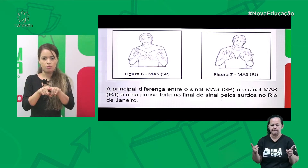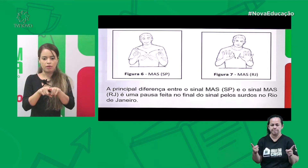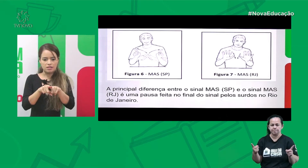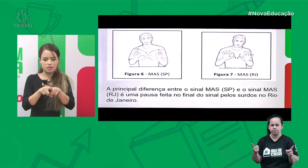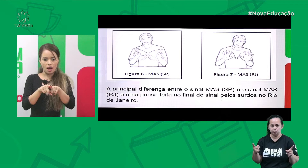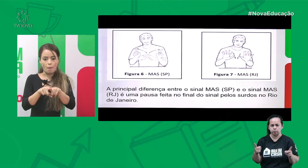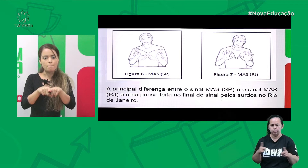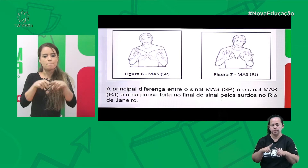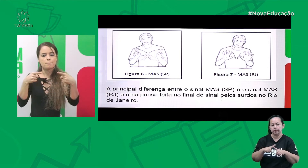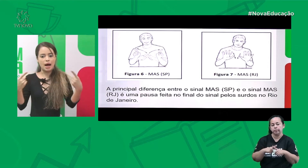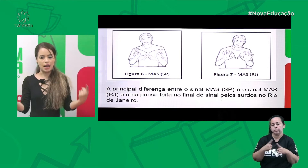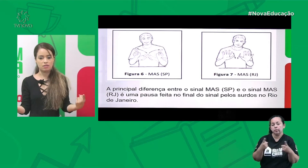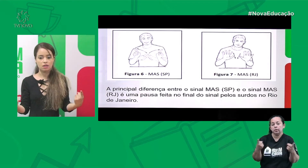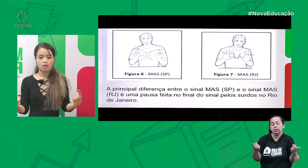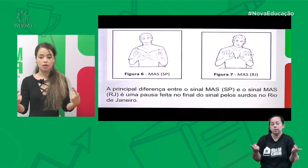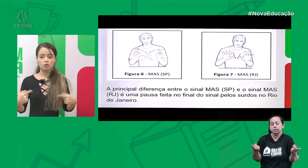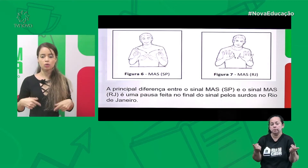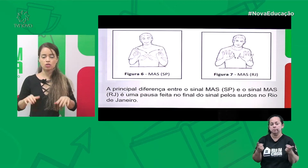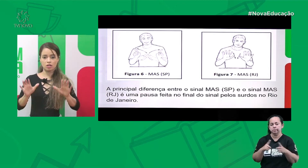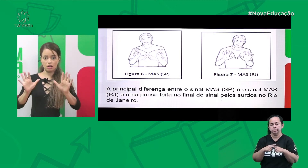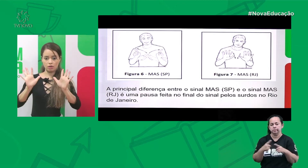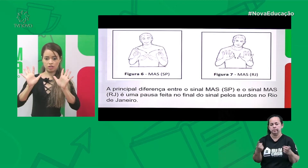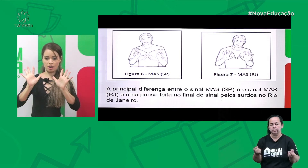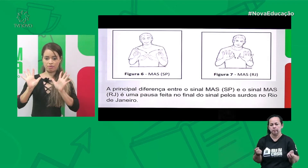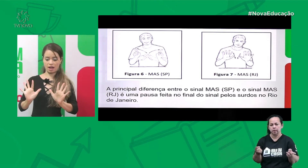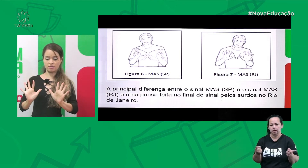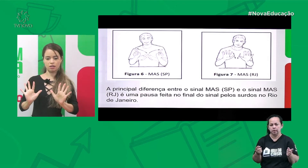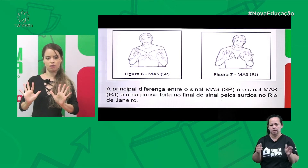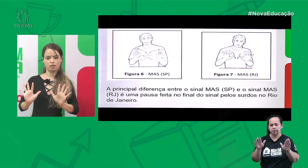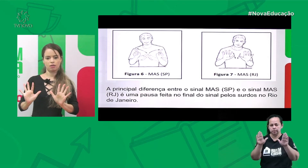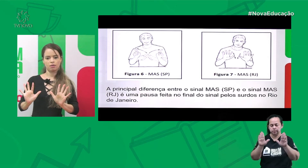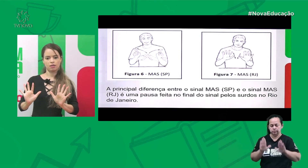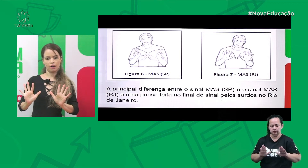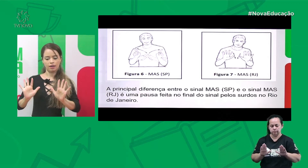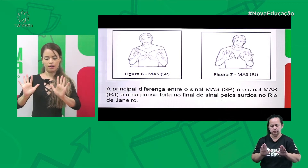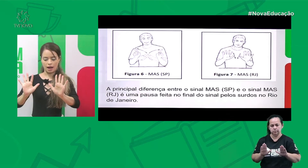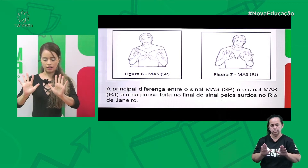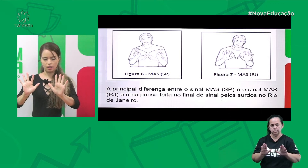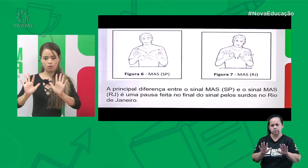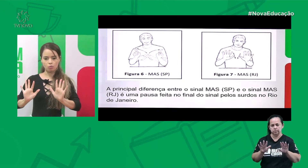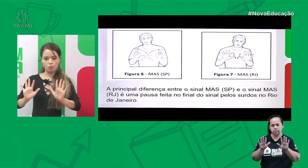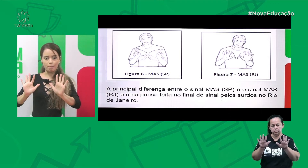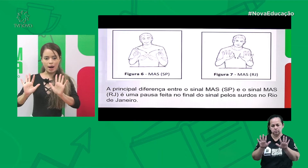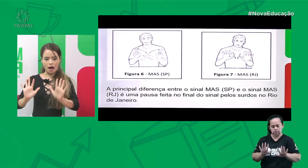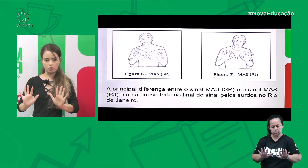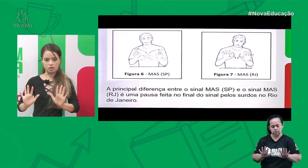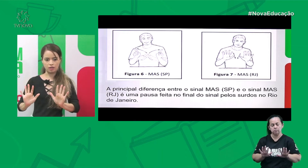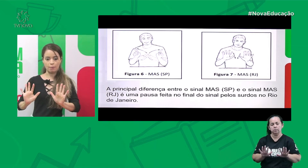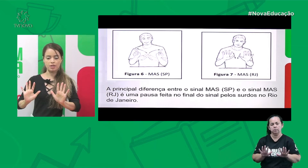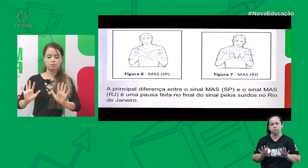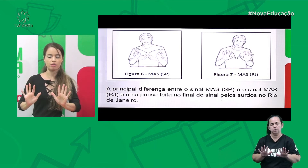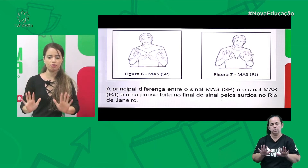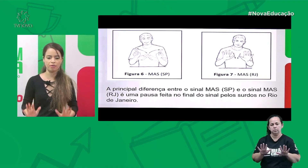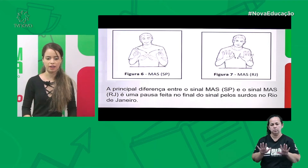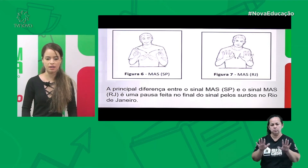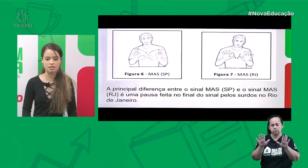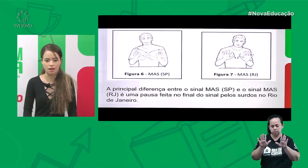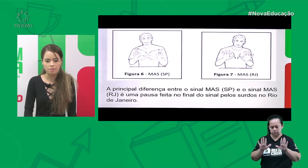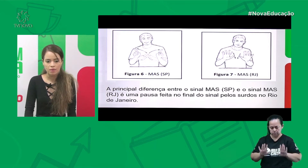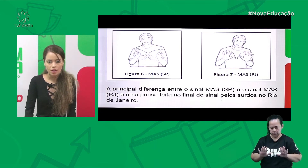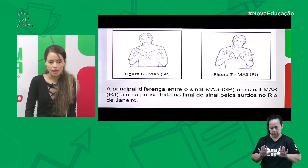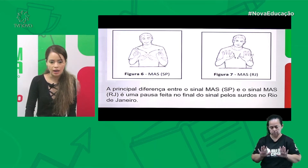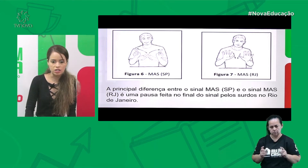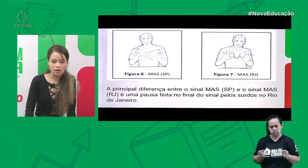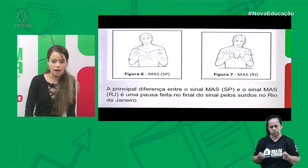expressão facial, mais. E no Rio de Janeiro, eles já fazem, né, aqui uma pausa, que a principal